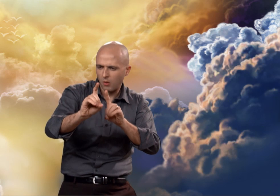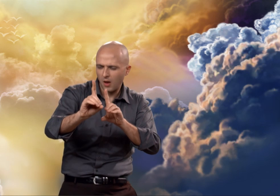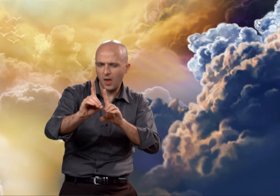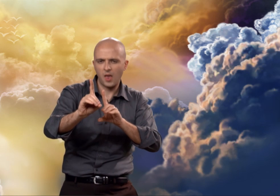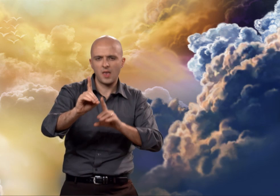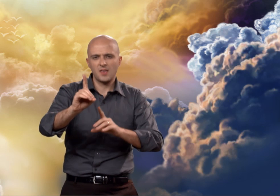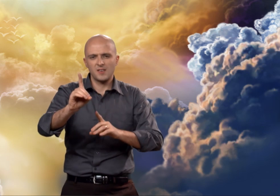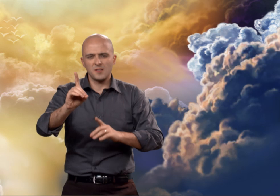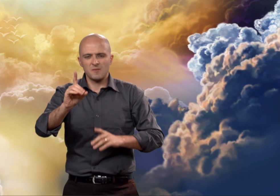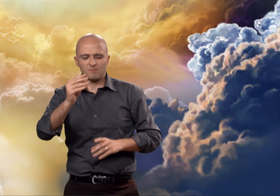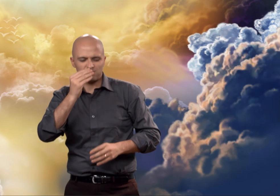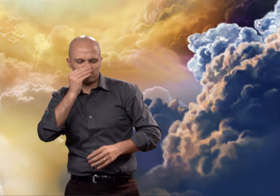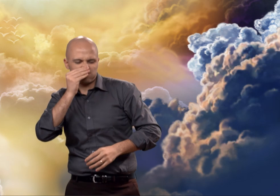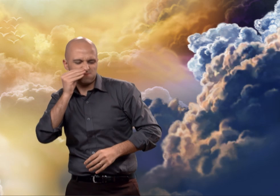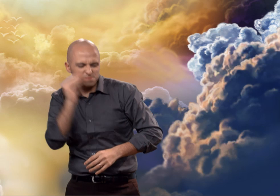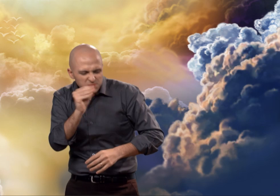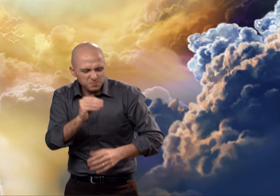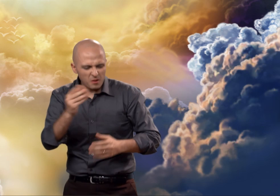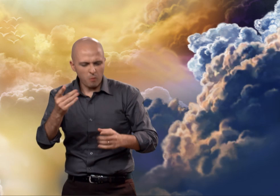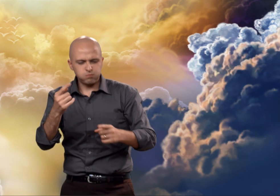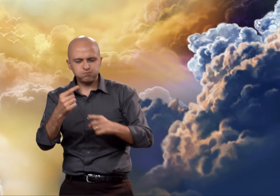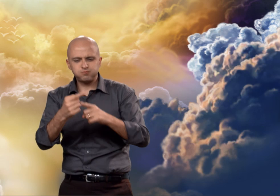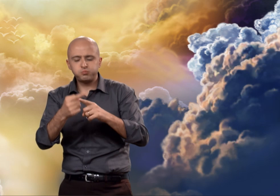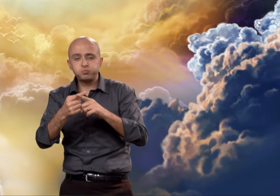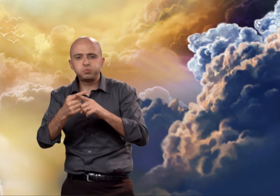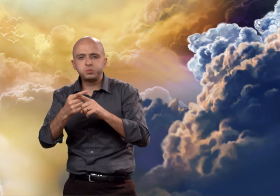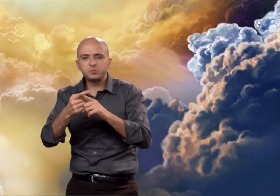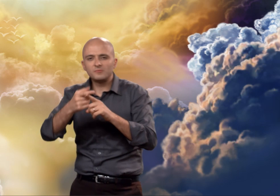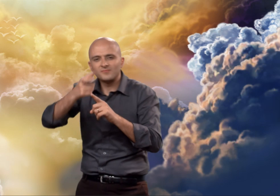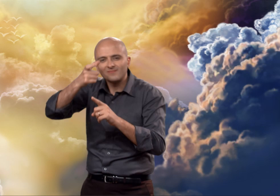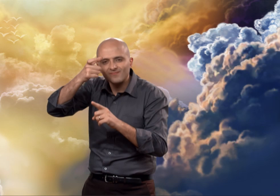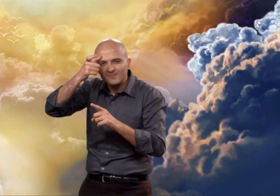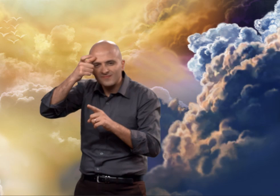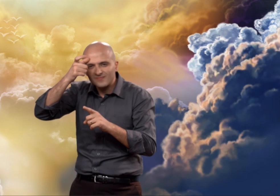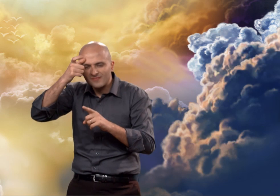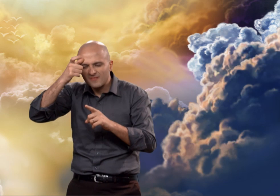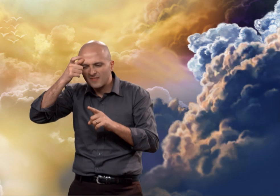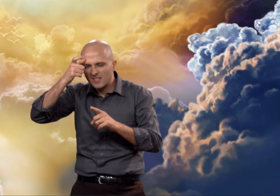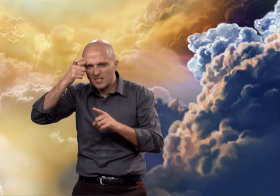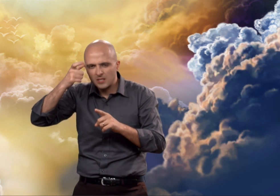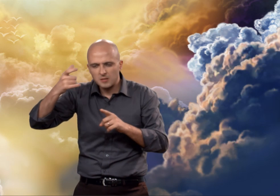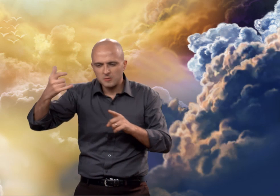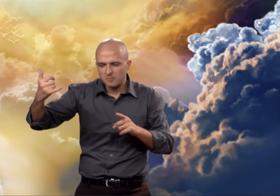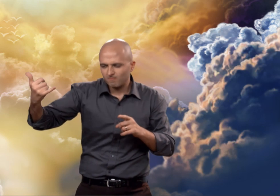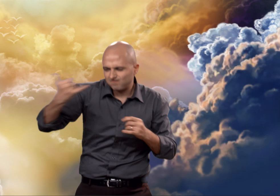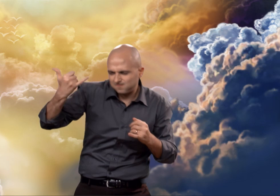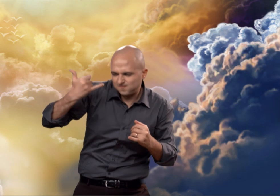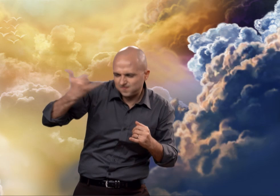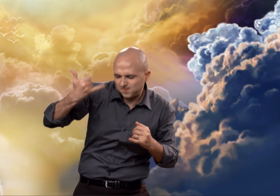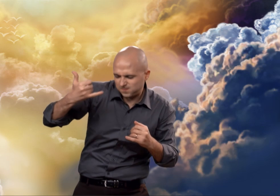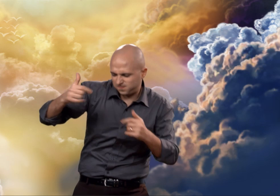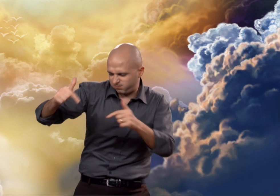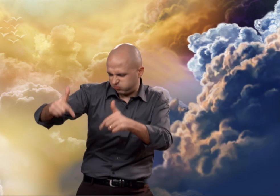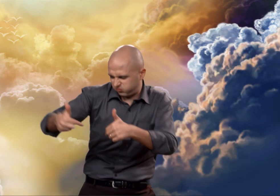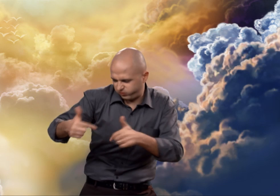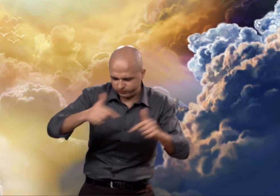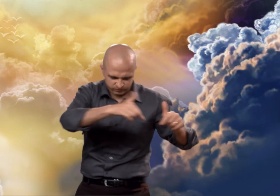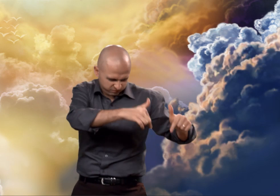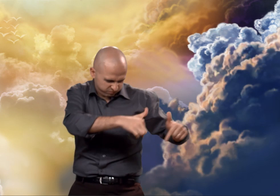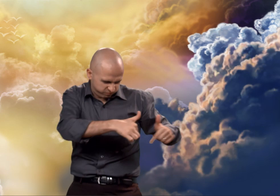próprias leis, como se as leis divinas pudessem excluir a liberdade divina. Porventura Cristo e os